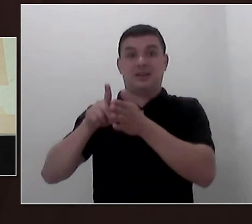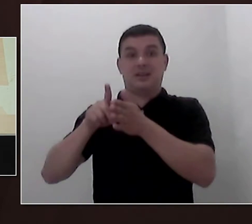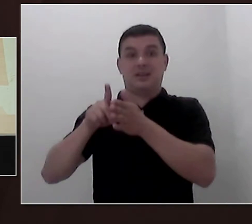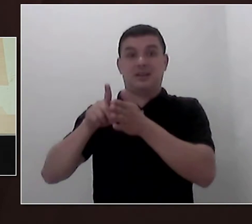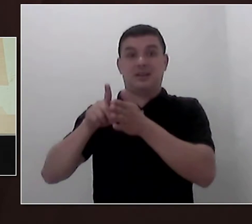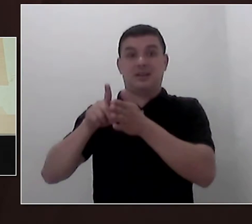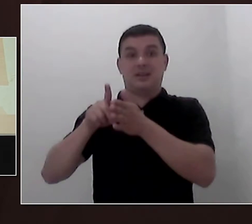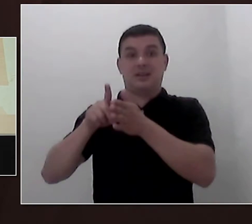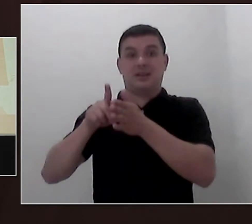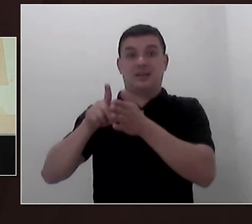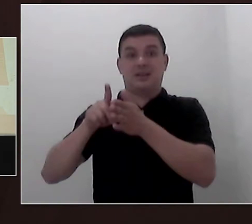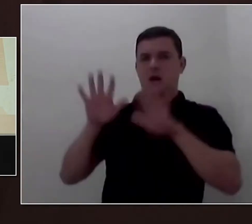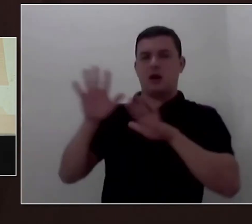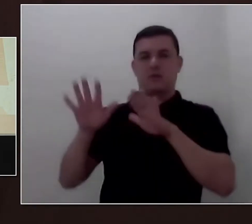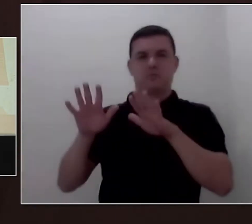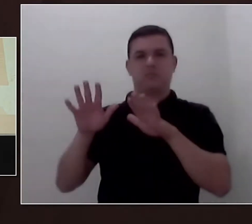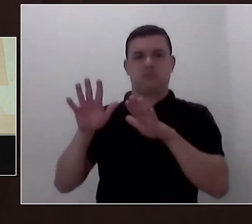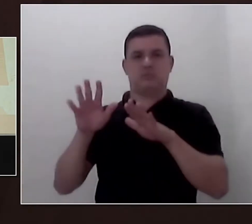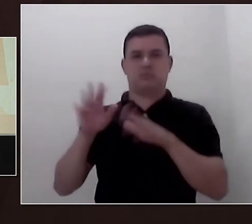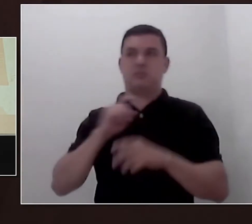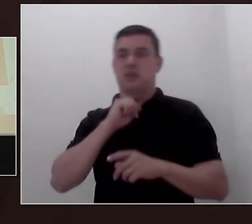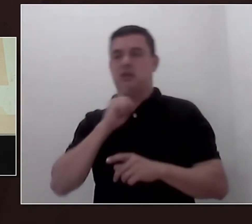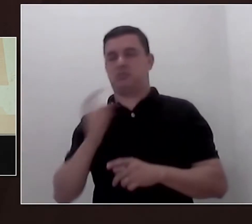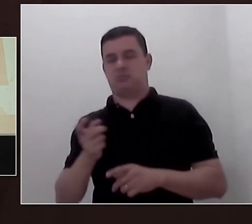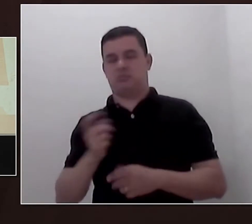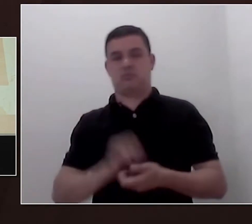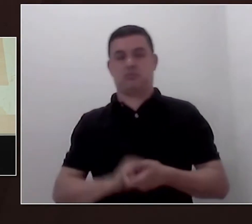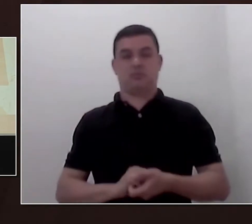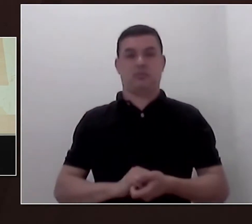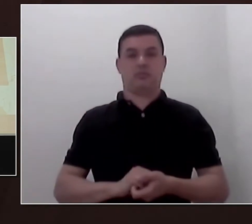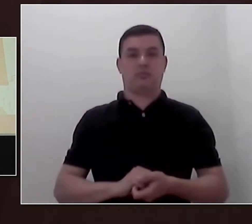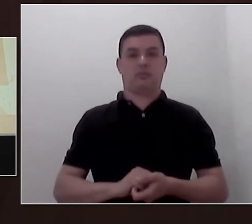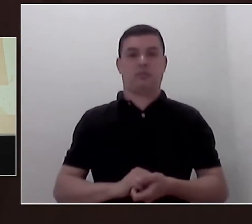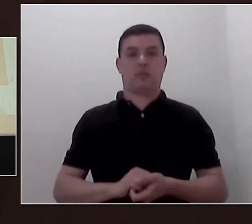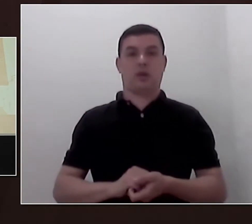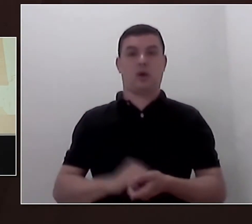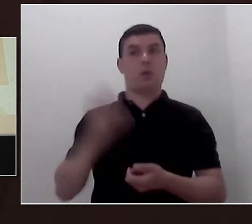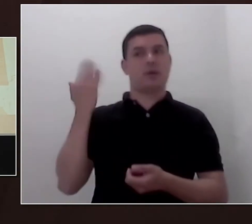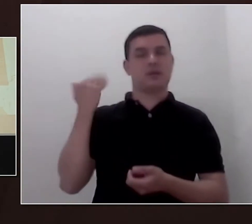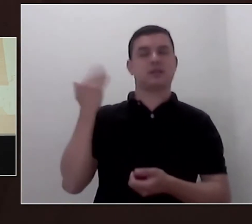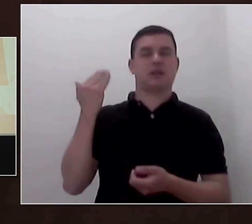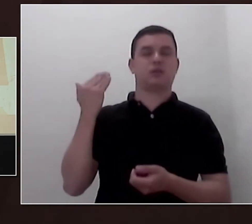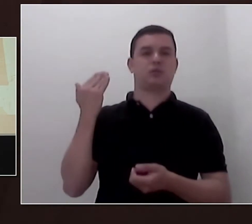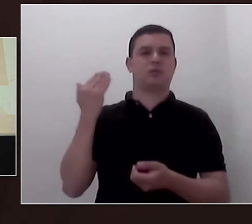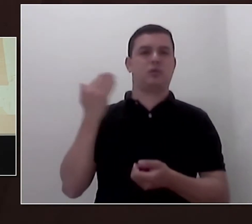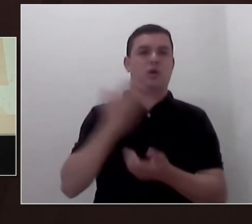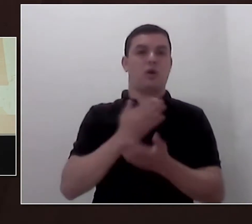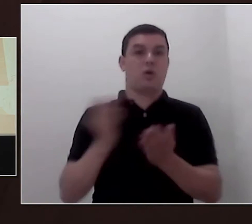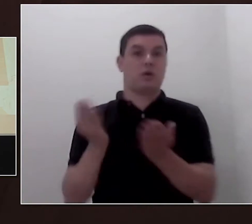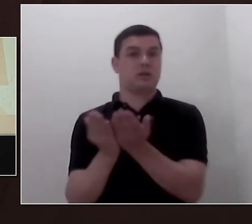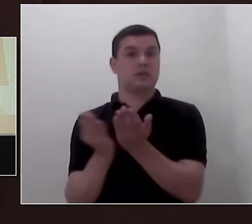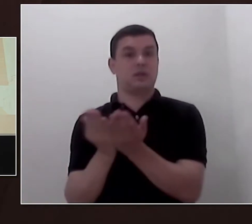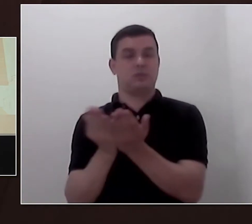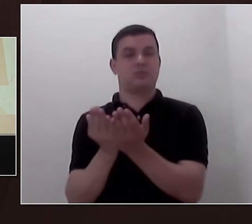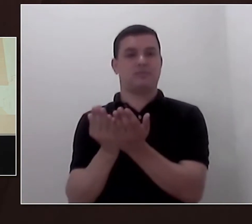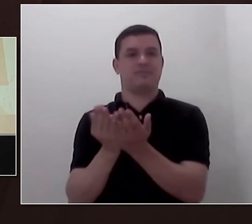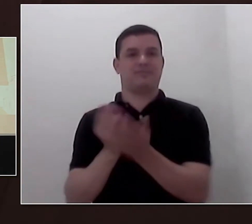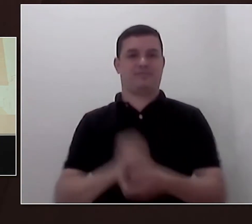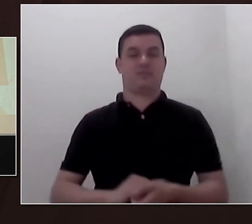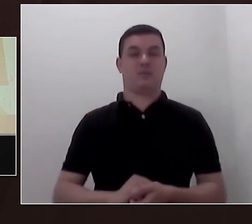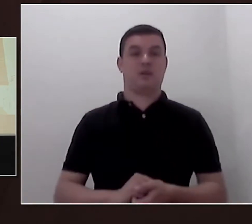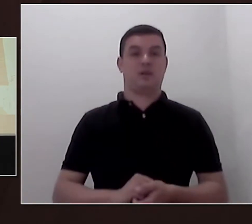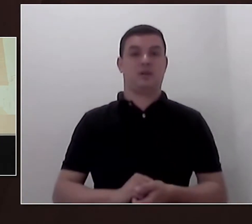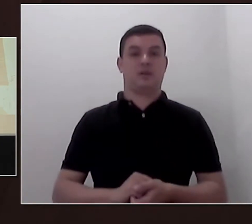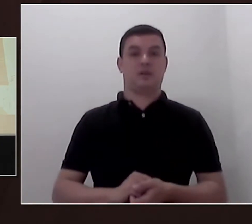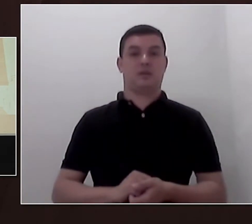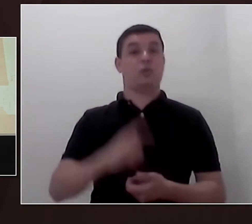primeiros séculos. Então, antes do nascer do sol, então eles tinham, certamente